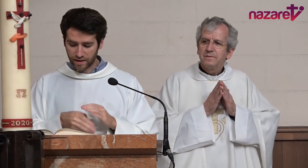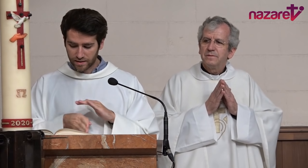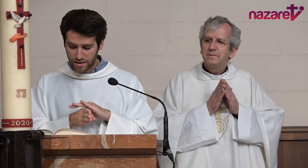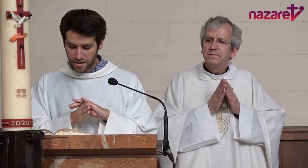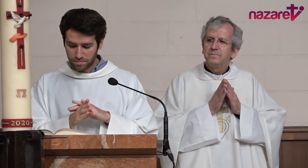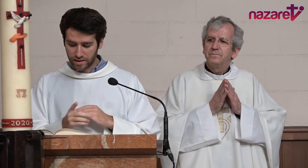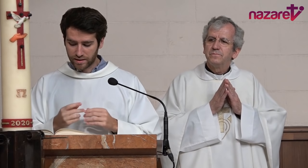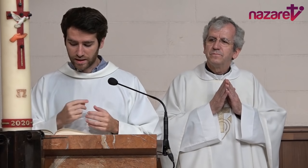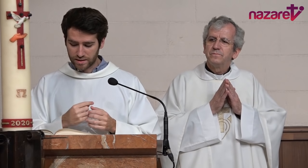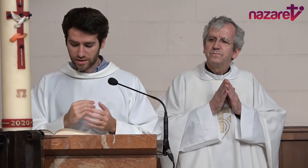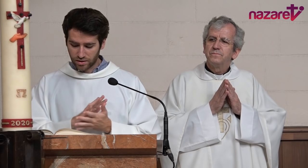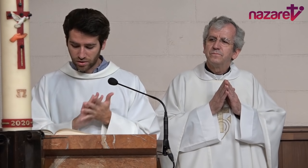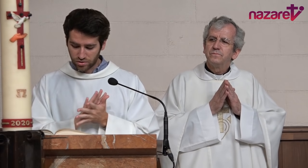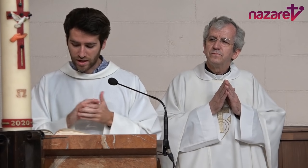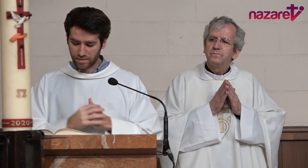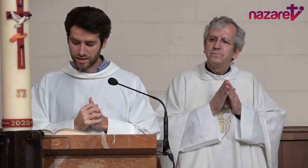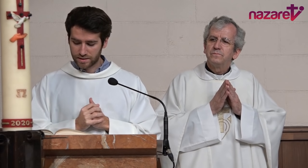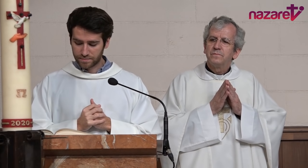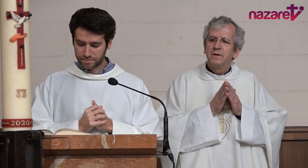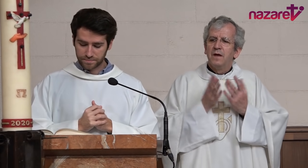arda mientras nos hablas.